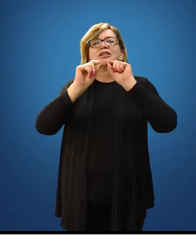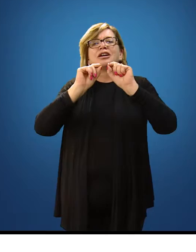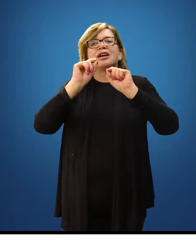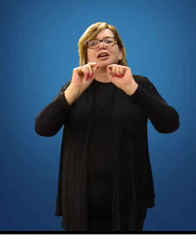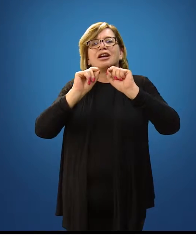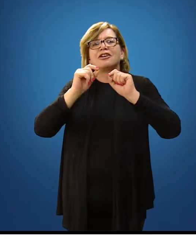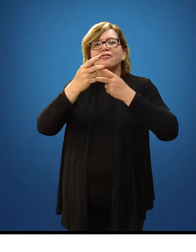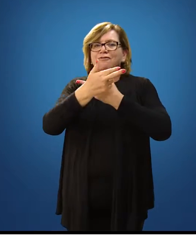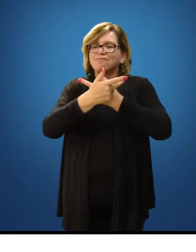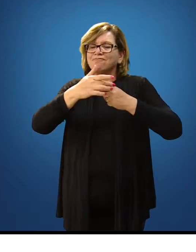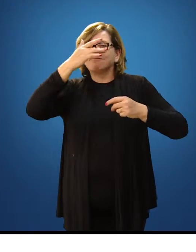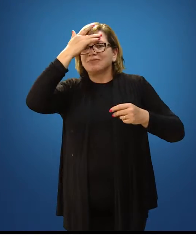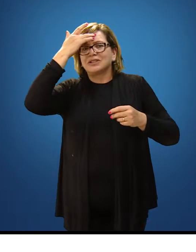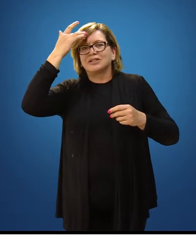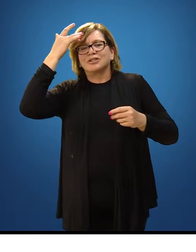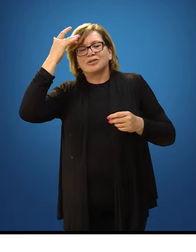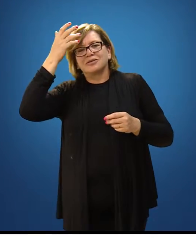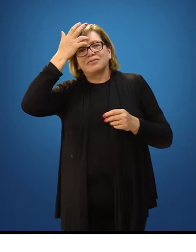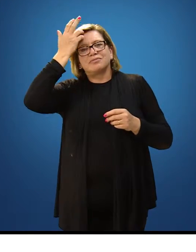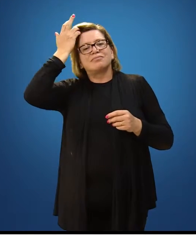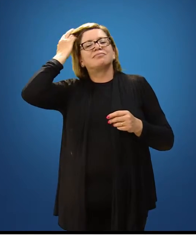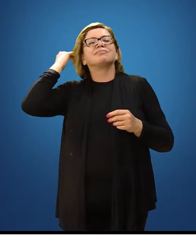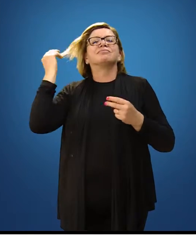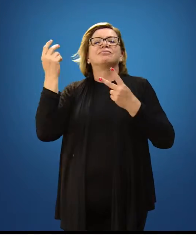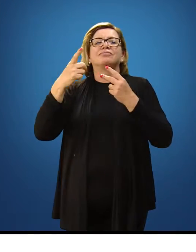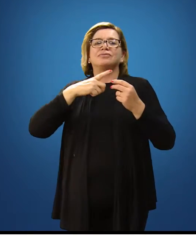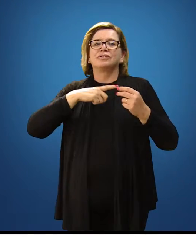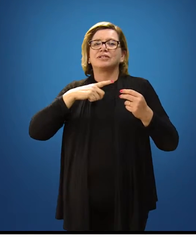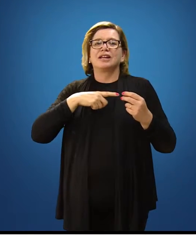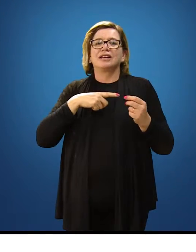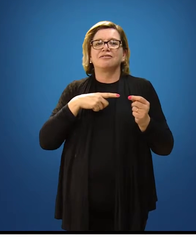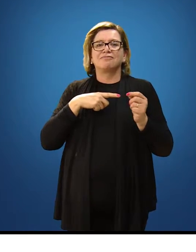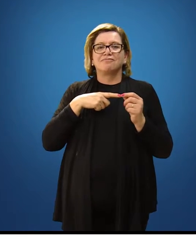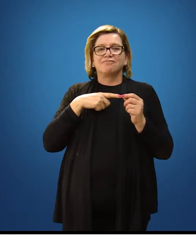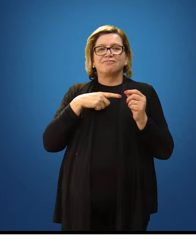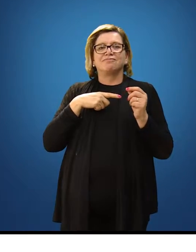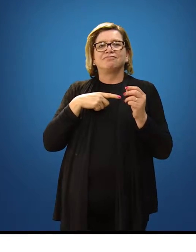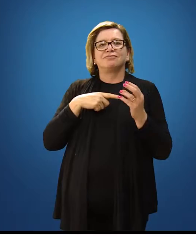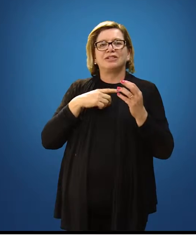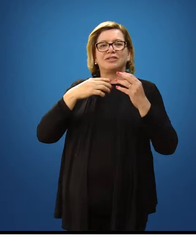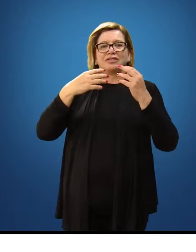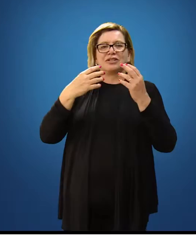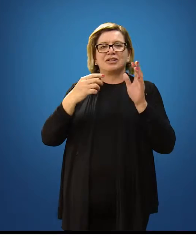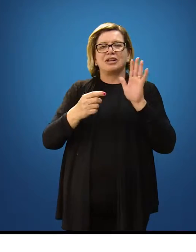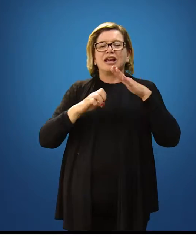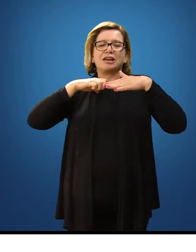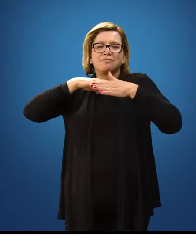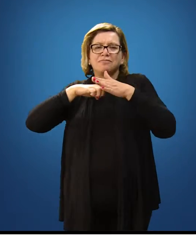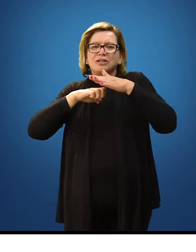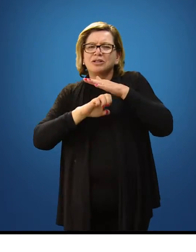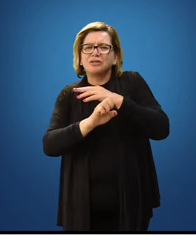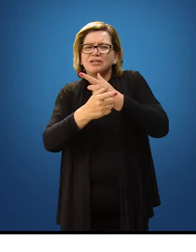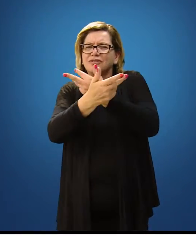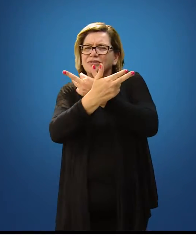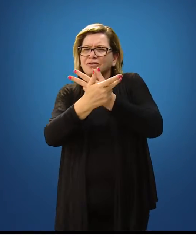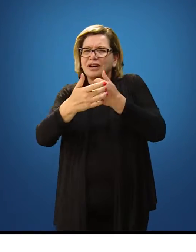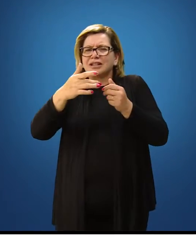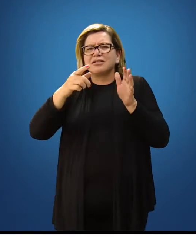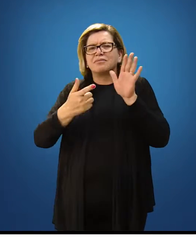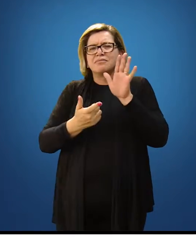então tem diferentes autores, gestão de competências, mas um conjunto de autores, empreendedorismo e